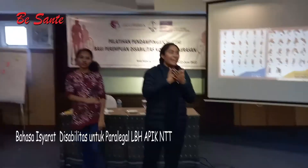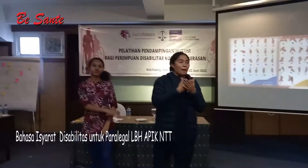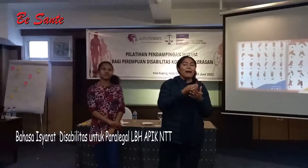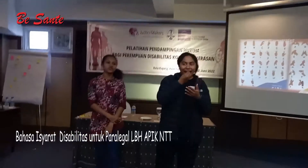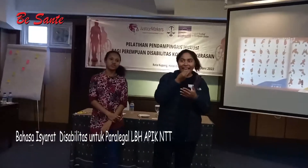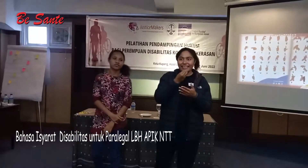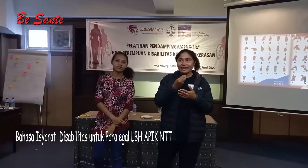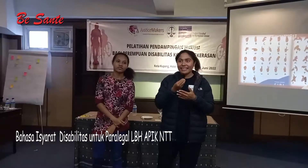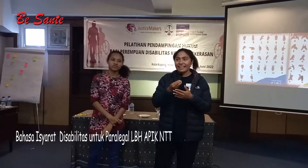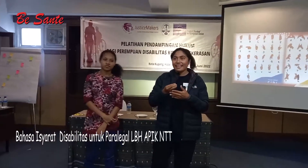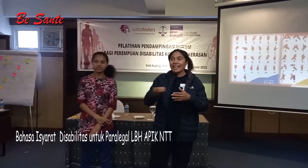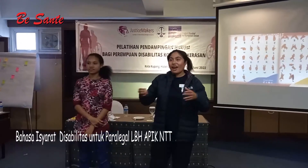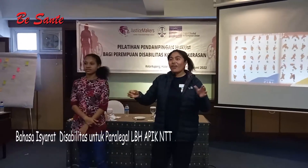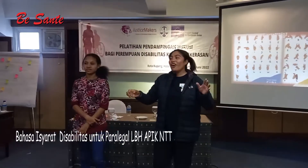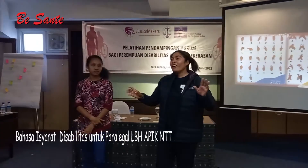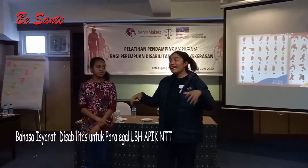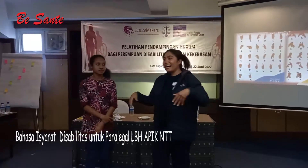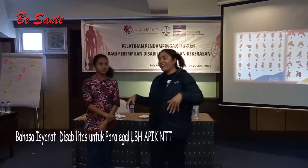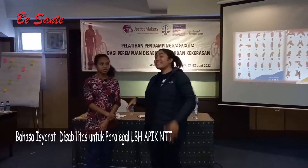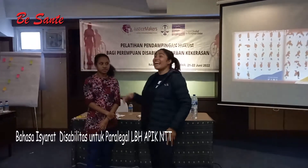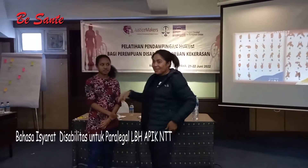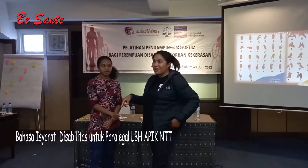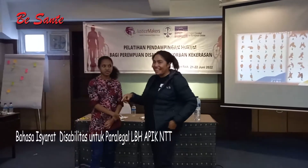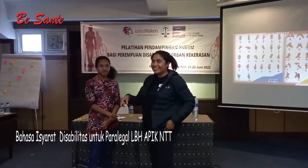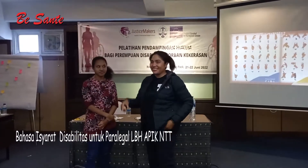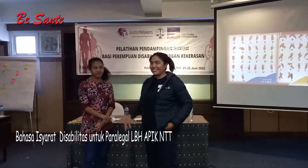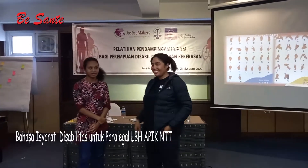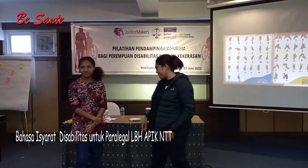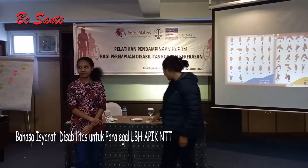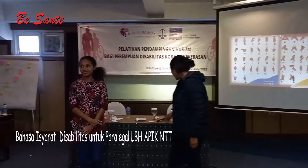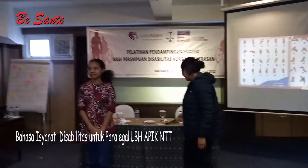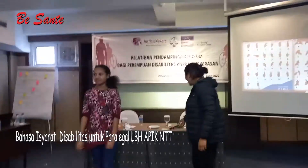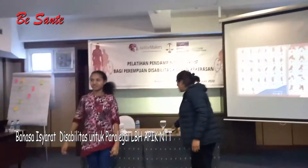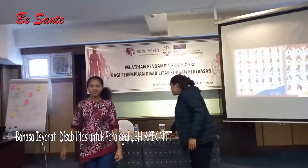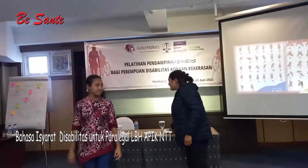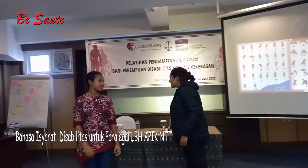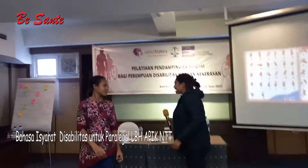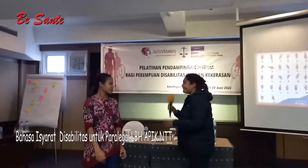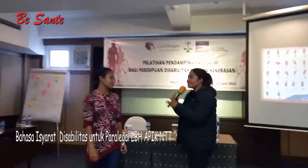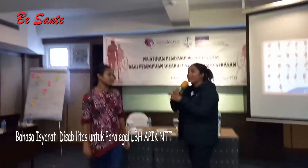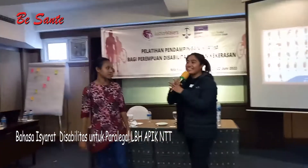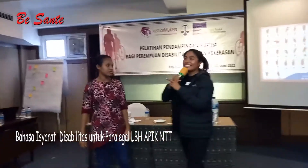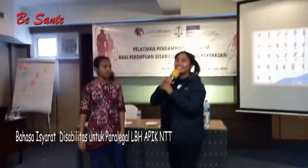Kalau galak mah begini. Oh iya. Oh kita akan mulai itu. Hai. Oke. Terima kasih